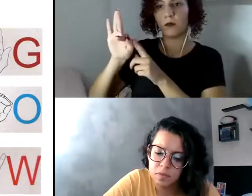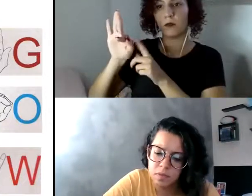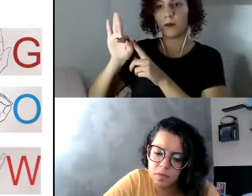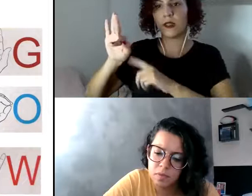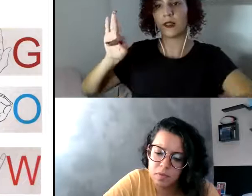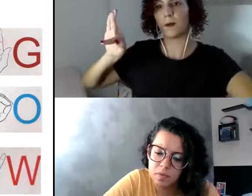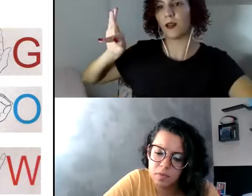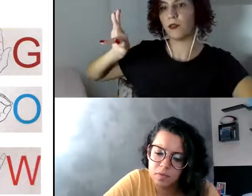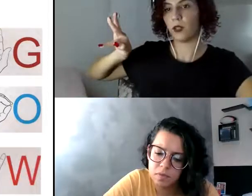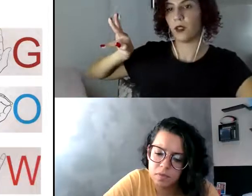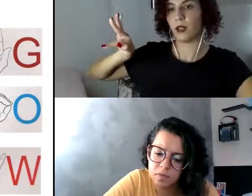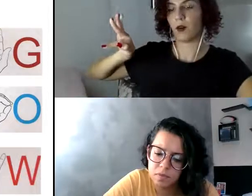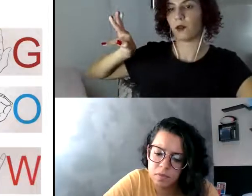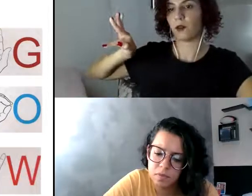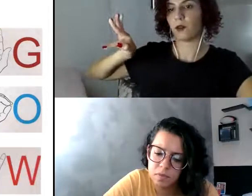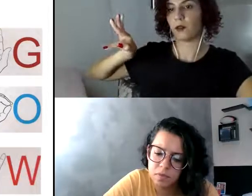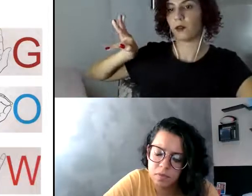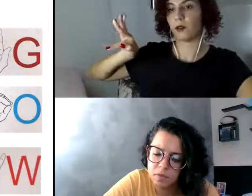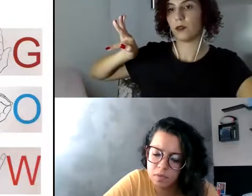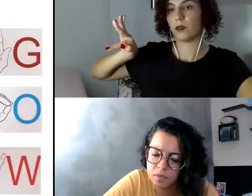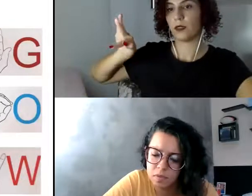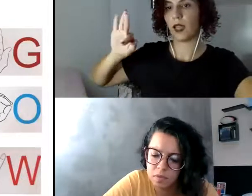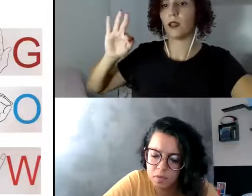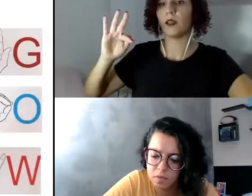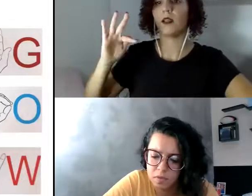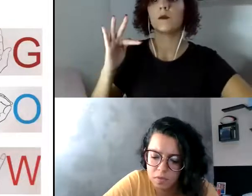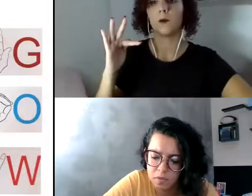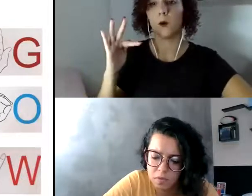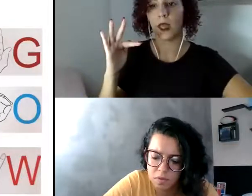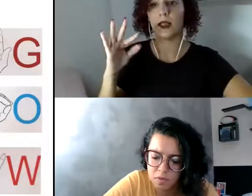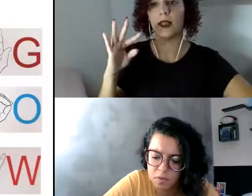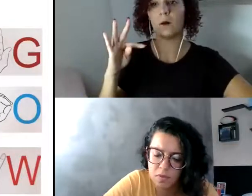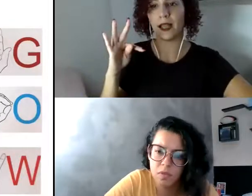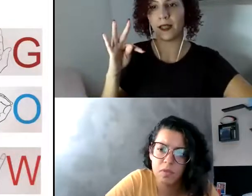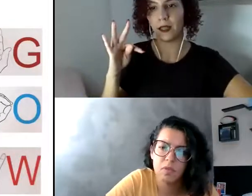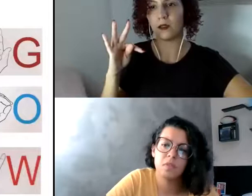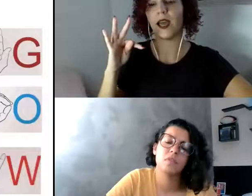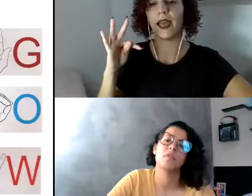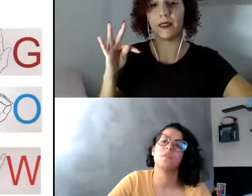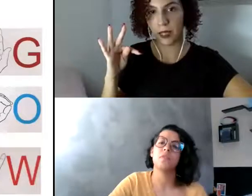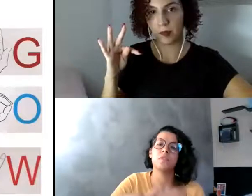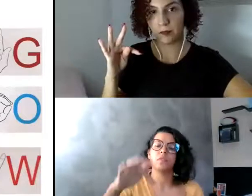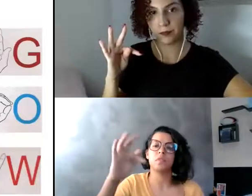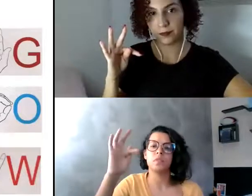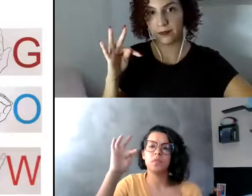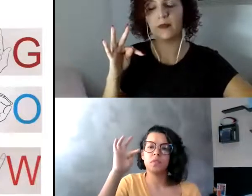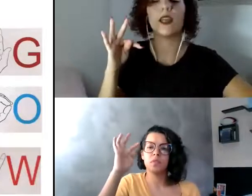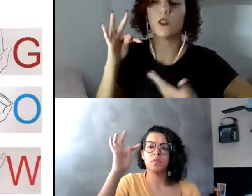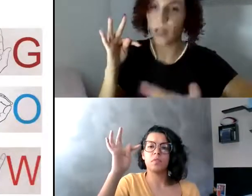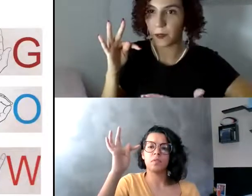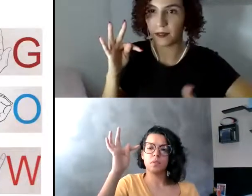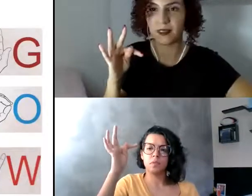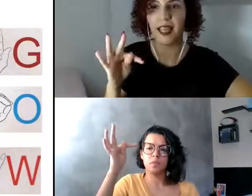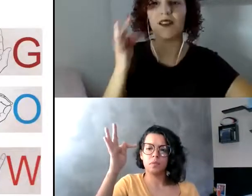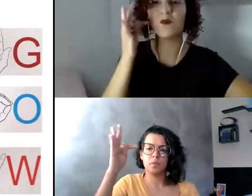dedão precisa estar para fora. Aqui, ó. Tá? Porque dedão para dentro é T. T